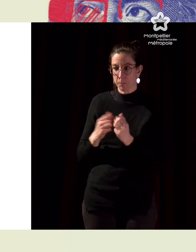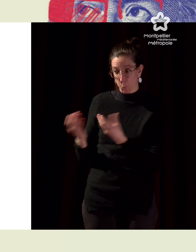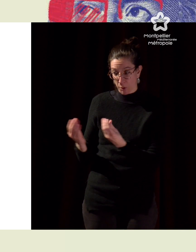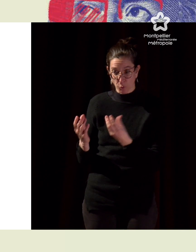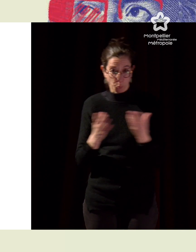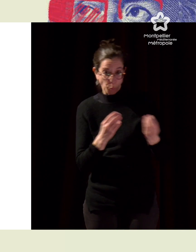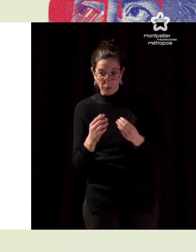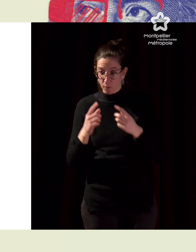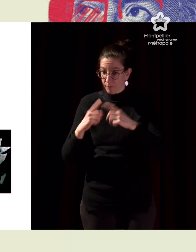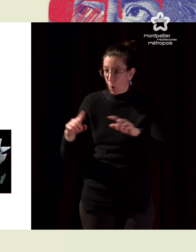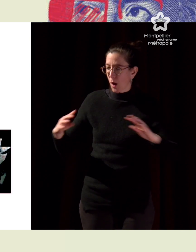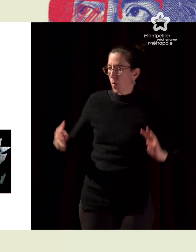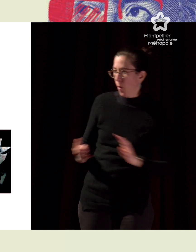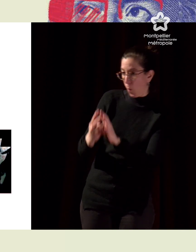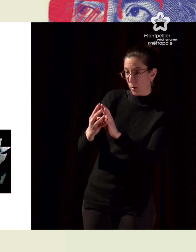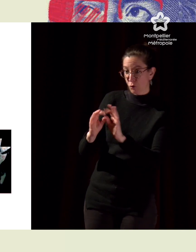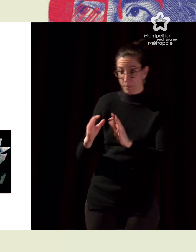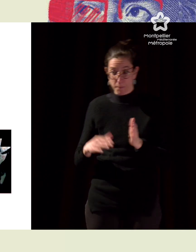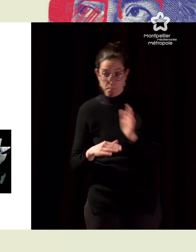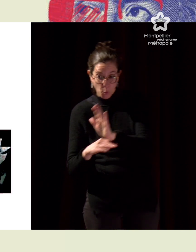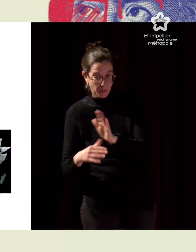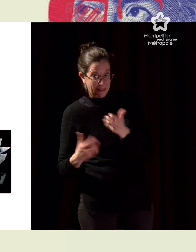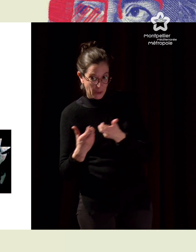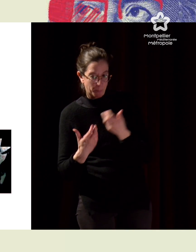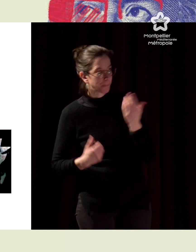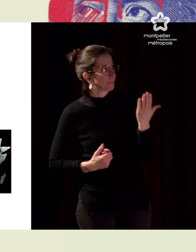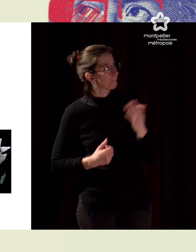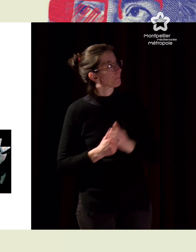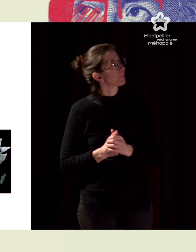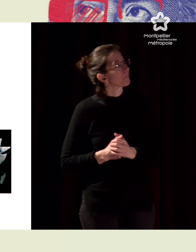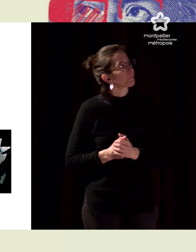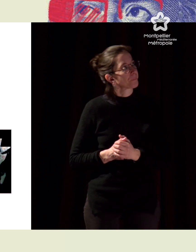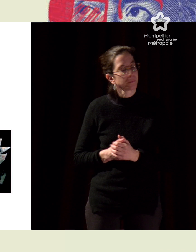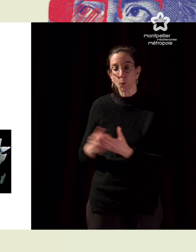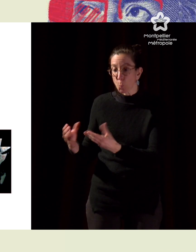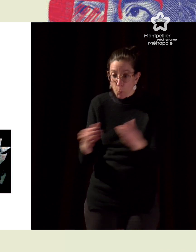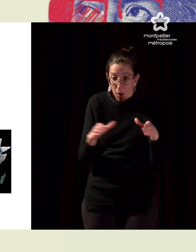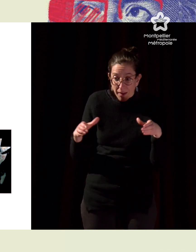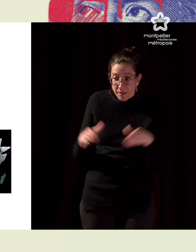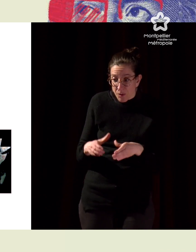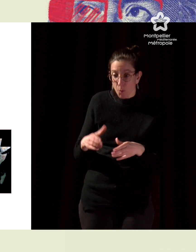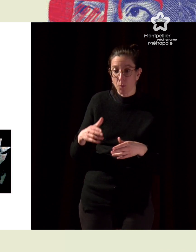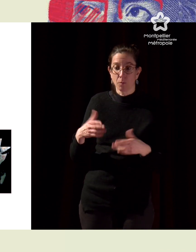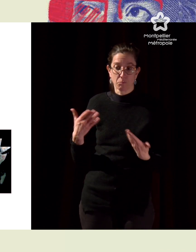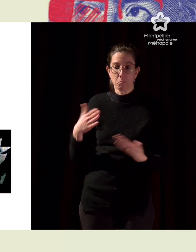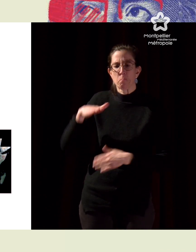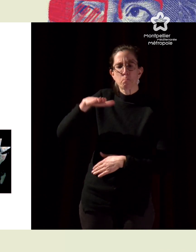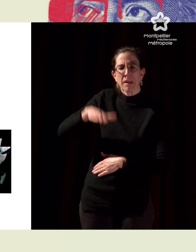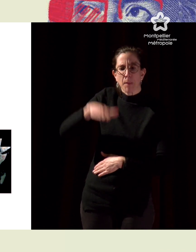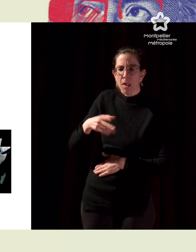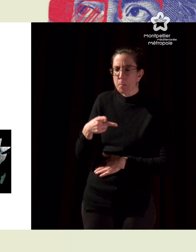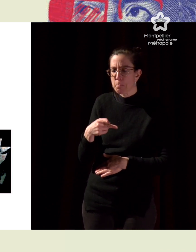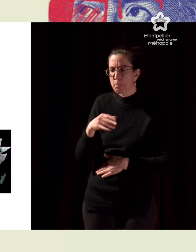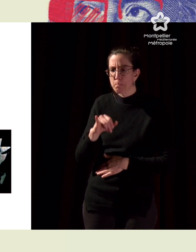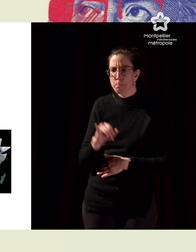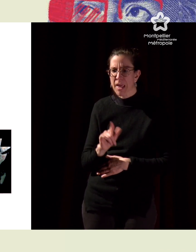populations très différentes. C'est le cas, par exemple, des pygmées, donc ceux que l'on dénomme les pygmées. Hein. Le terme